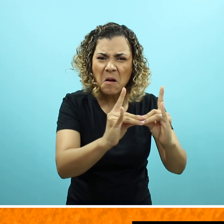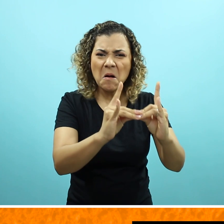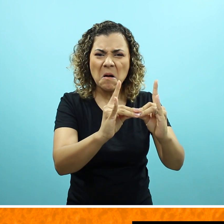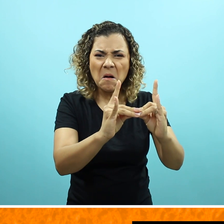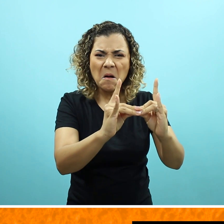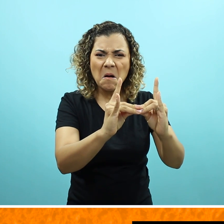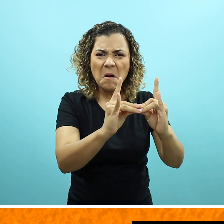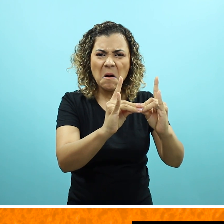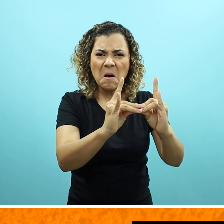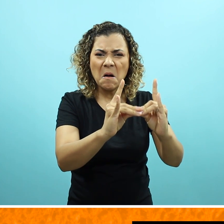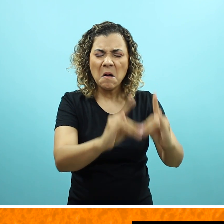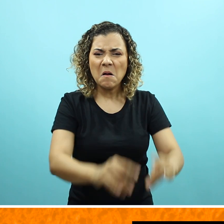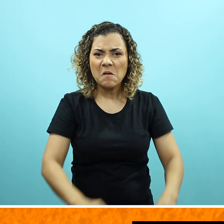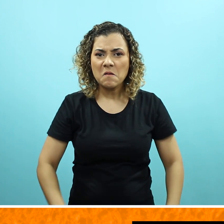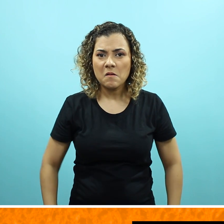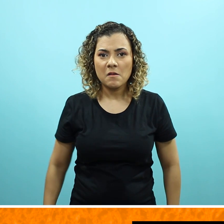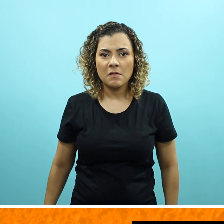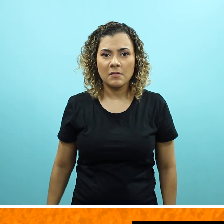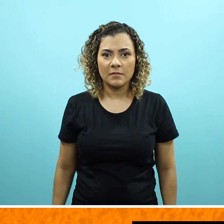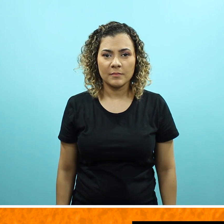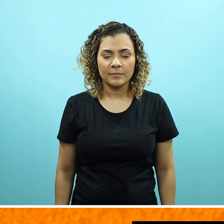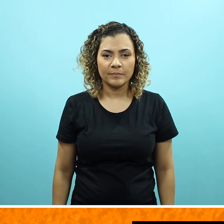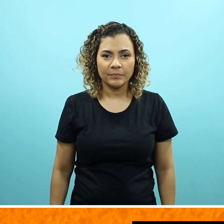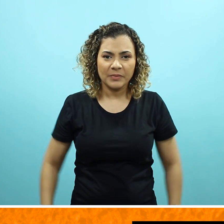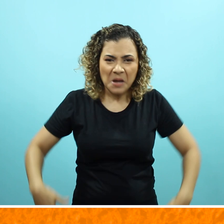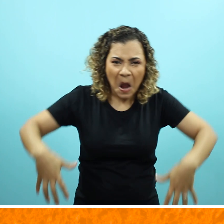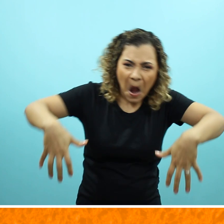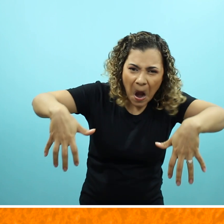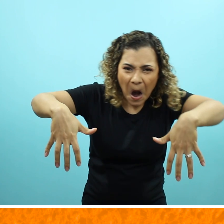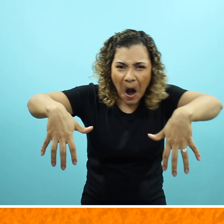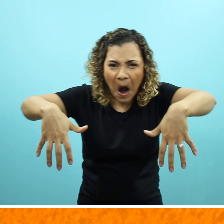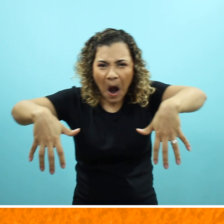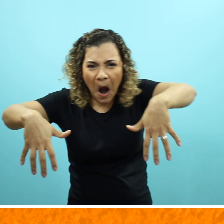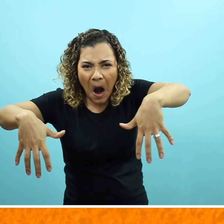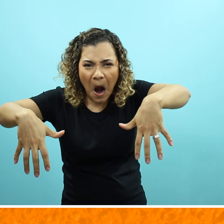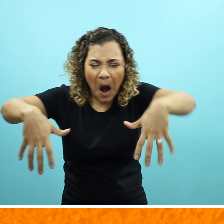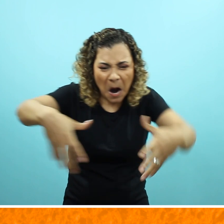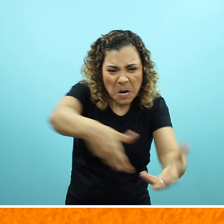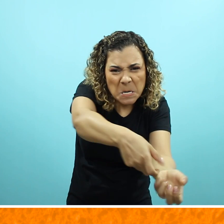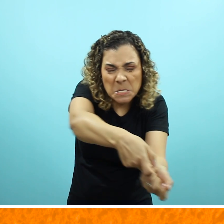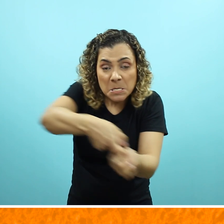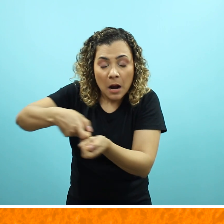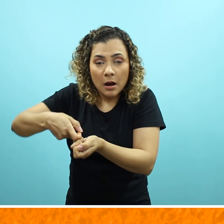da minha santa sepultura!